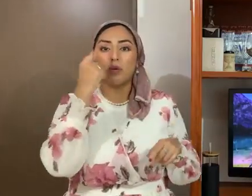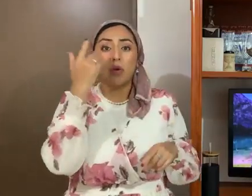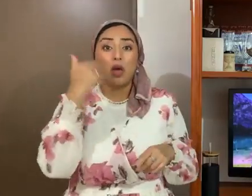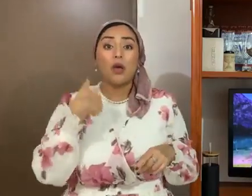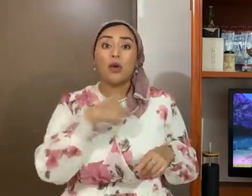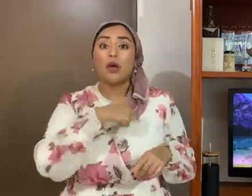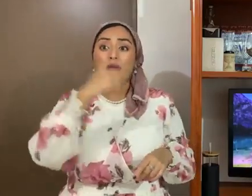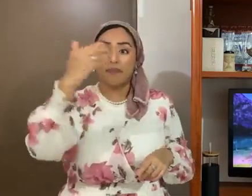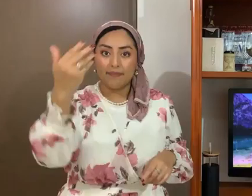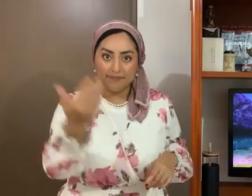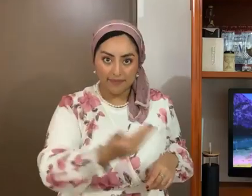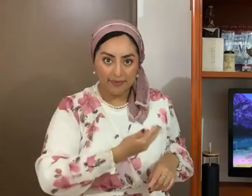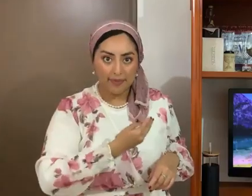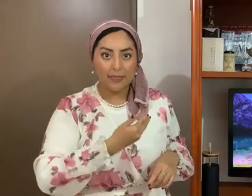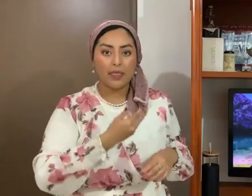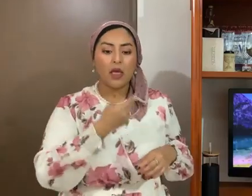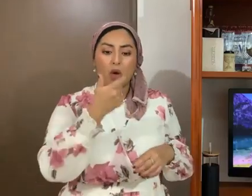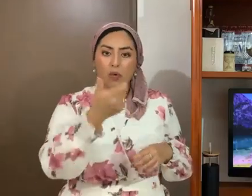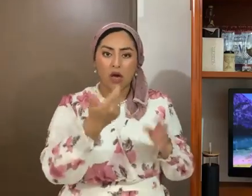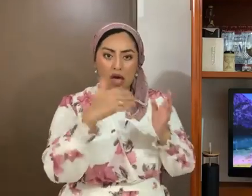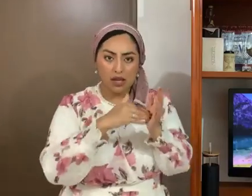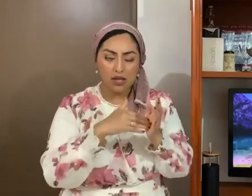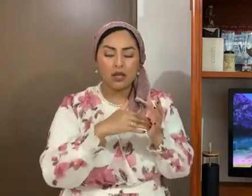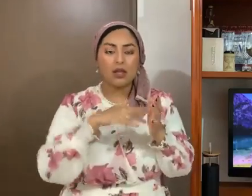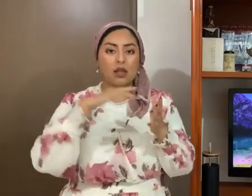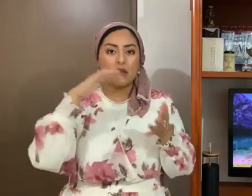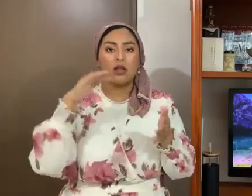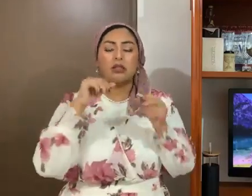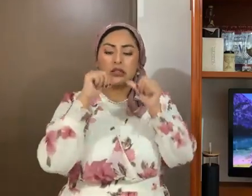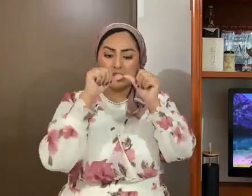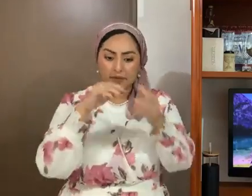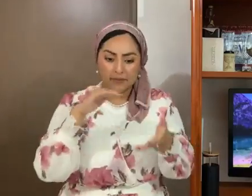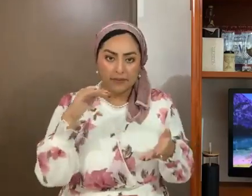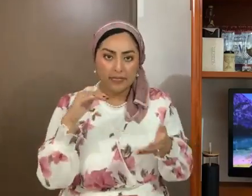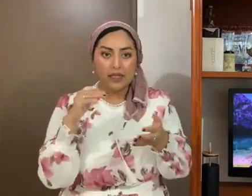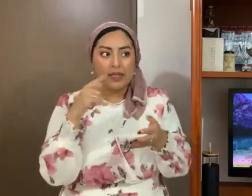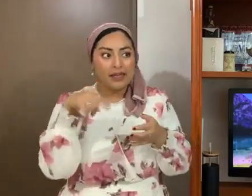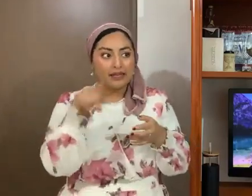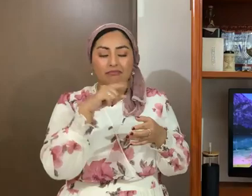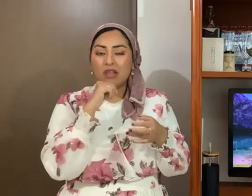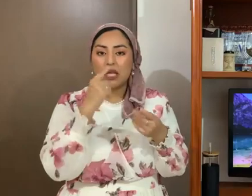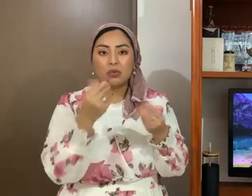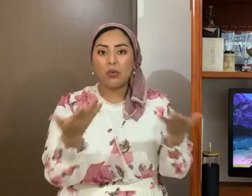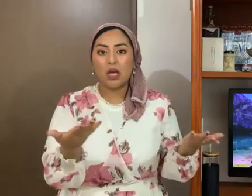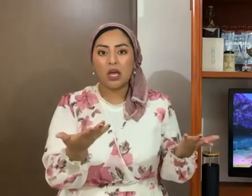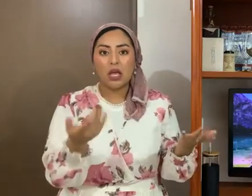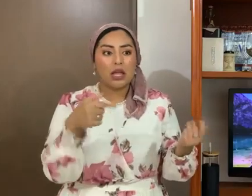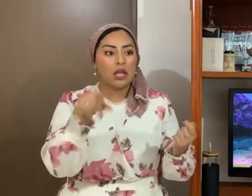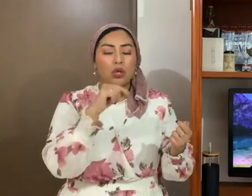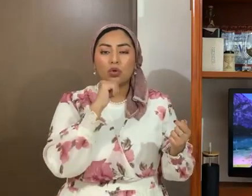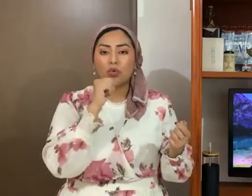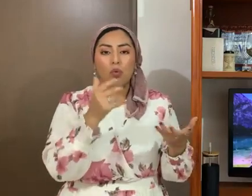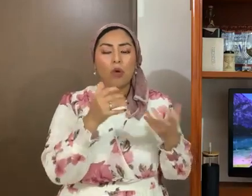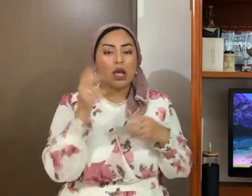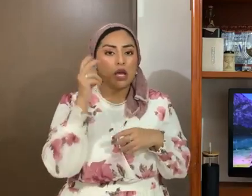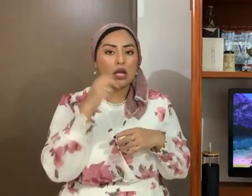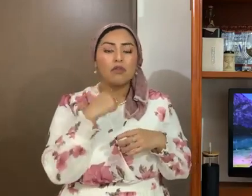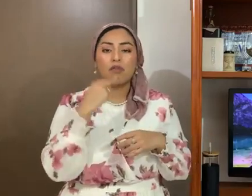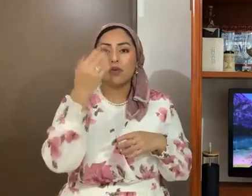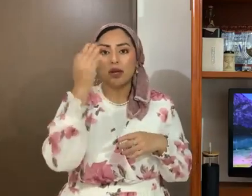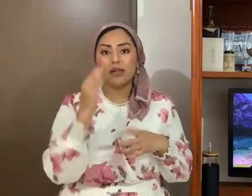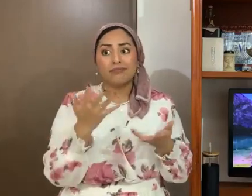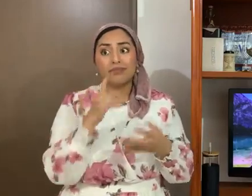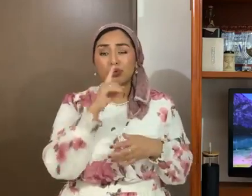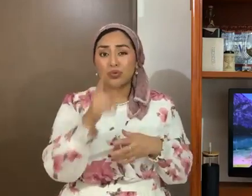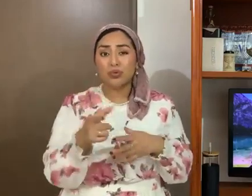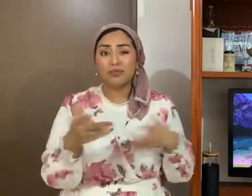se les invita a repasar los temas, a seguir estudiando, no lo hacen, porque no quieren escuchar la voz del Eterno. Esa